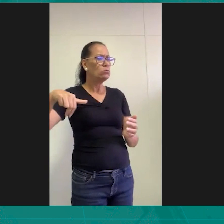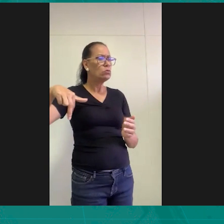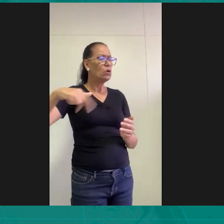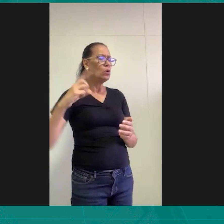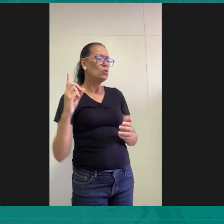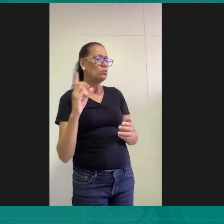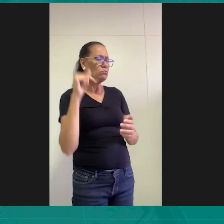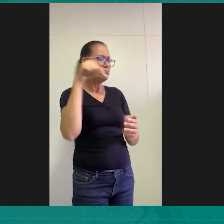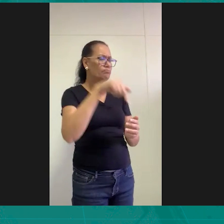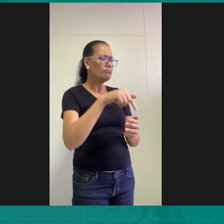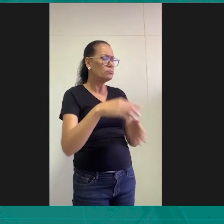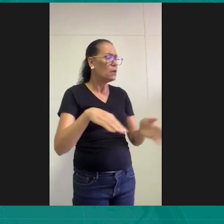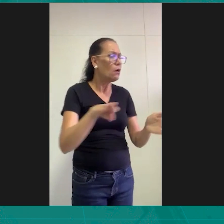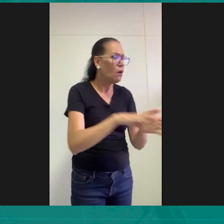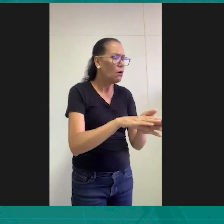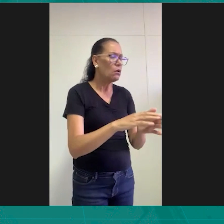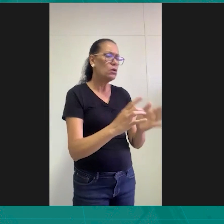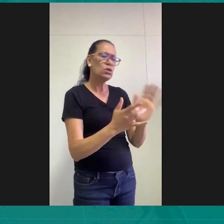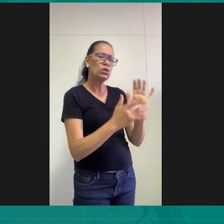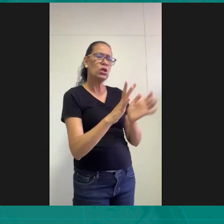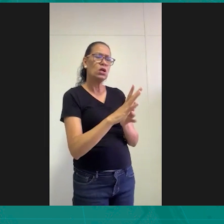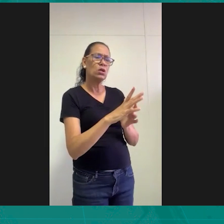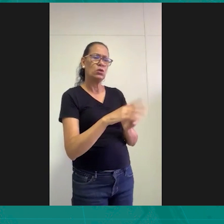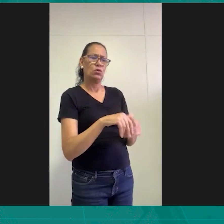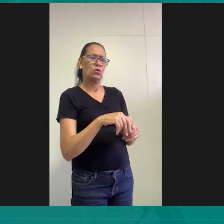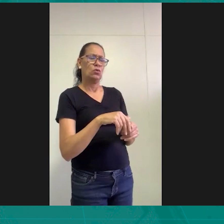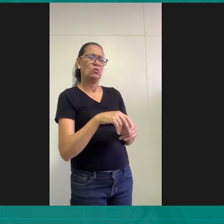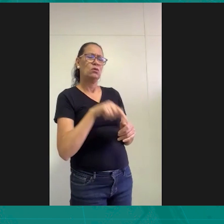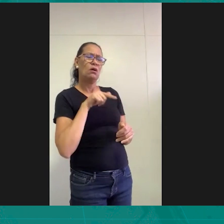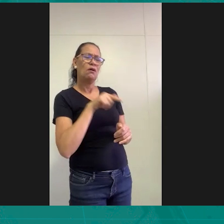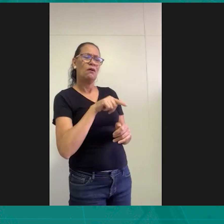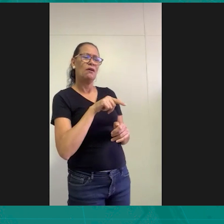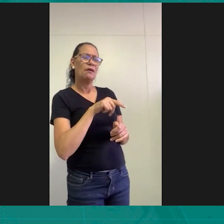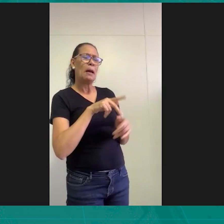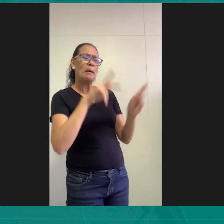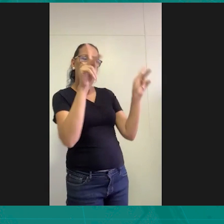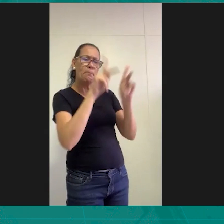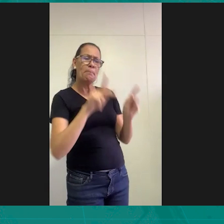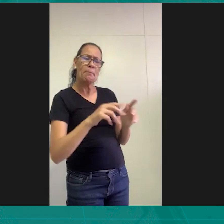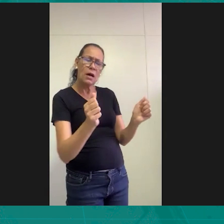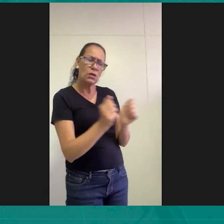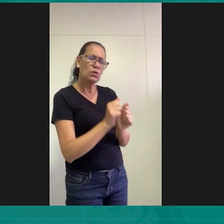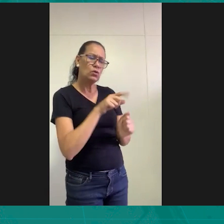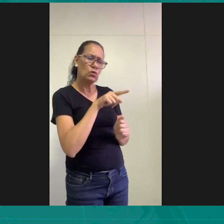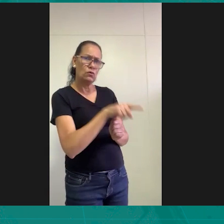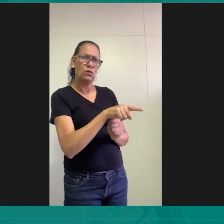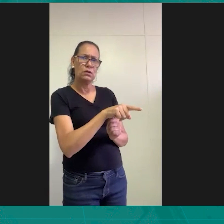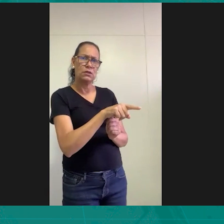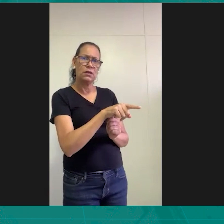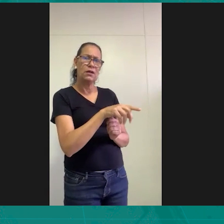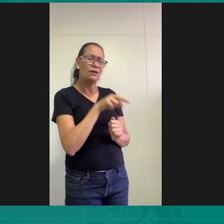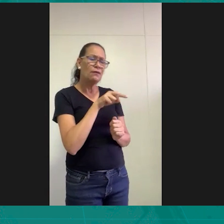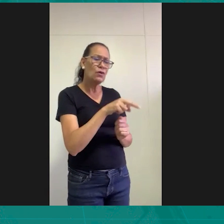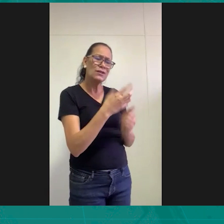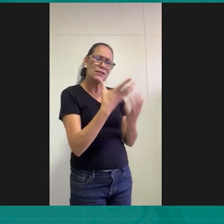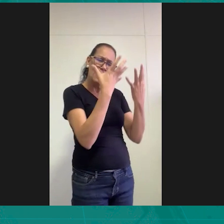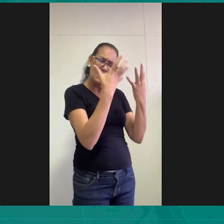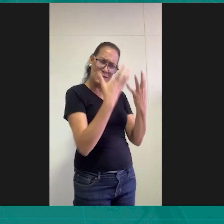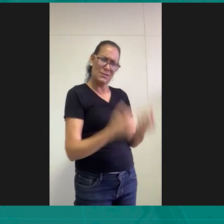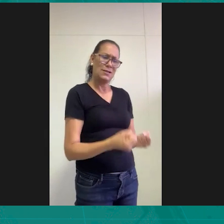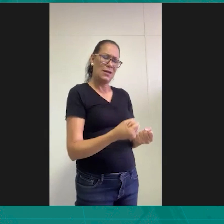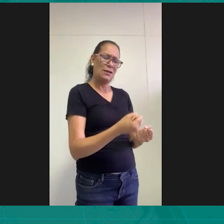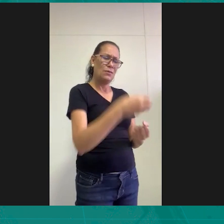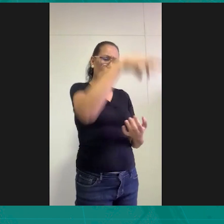né? E soprou sobre eles e disse: recebei o Espírito Santo. Então foi aquele momento